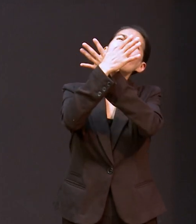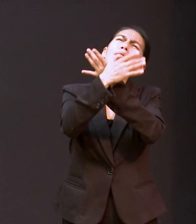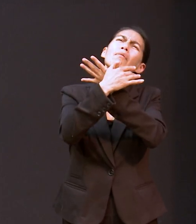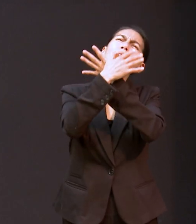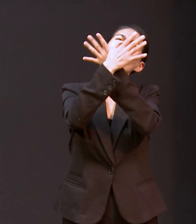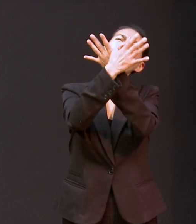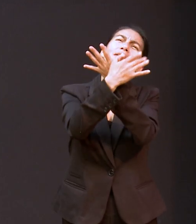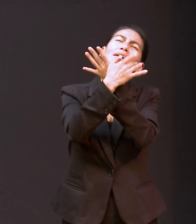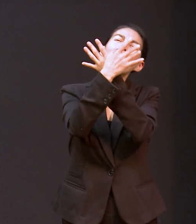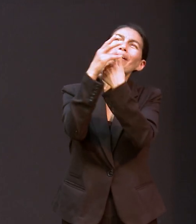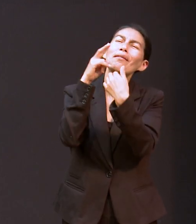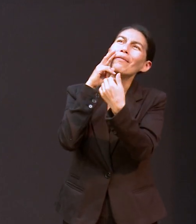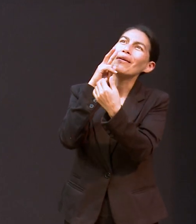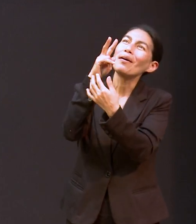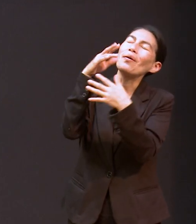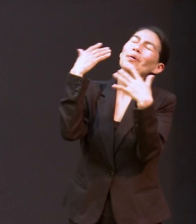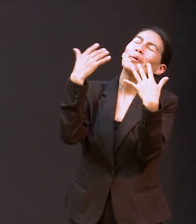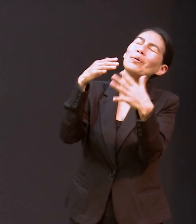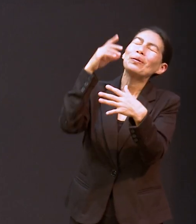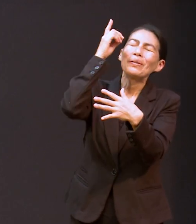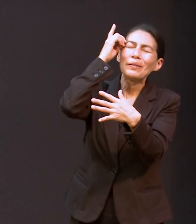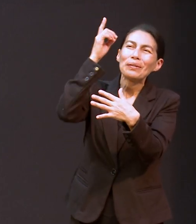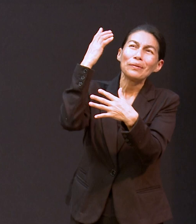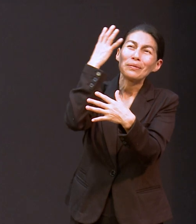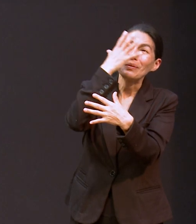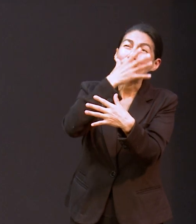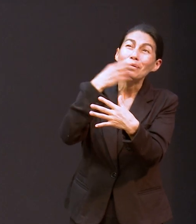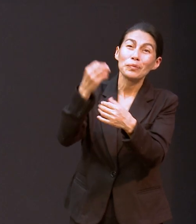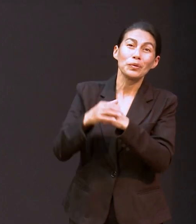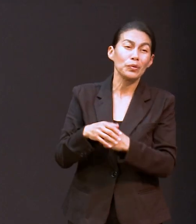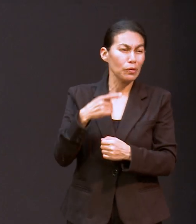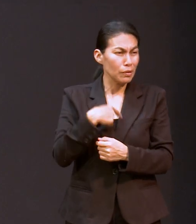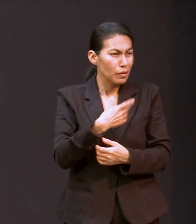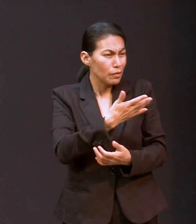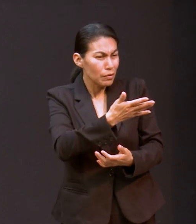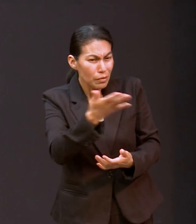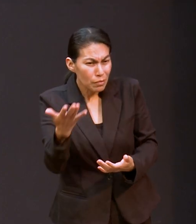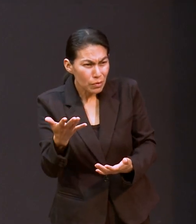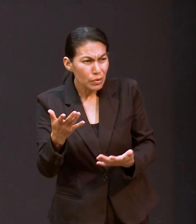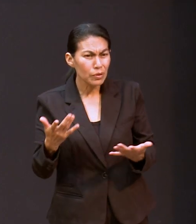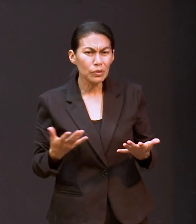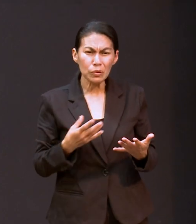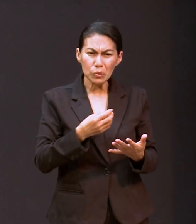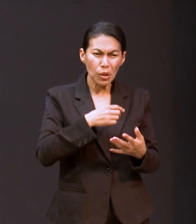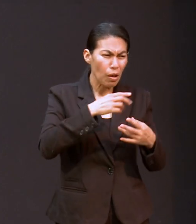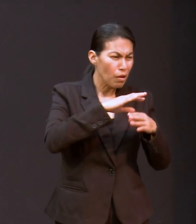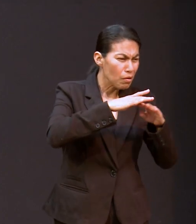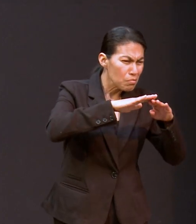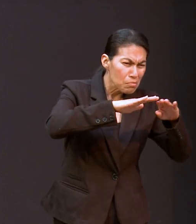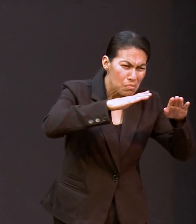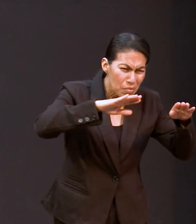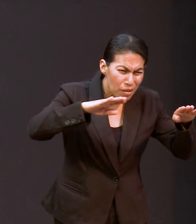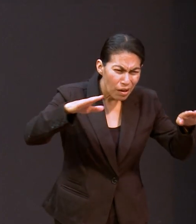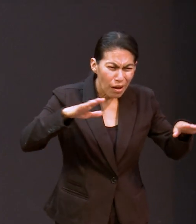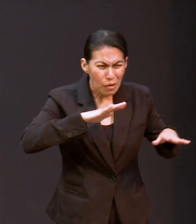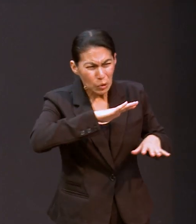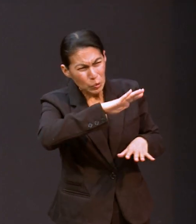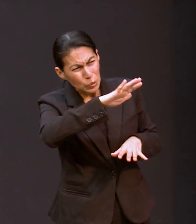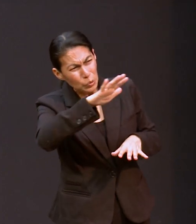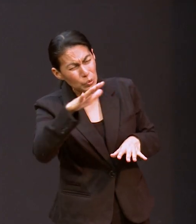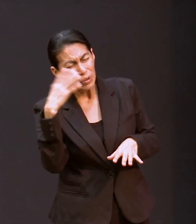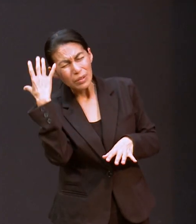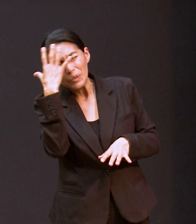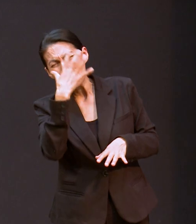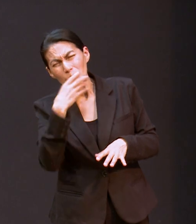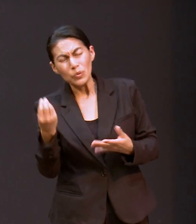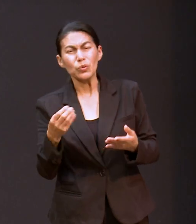a pasar ahí tú puedes ver lo bello que es Dios aquí en podemos ver el océano todo el pues tan bello este